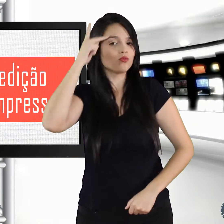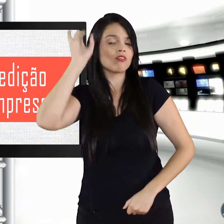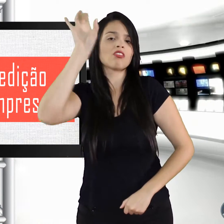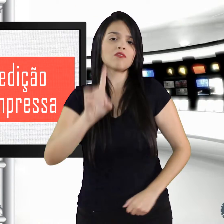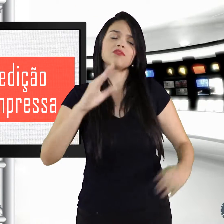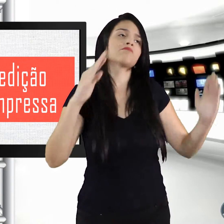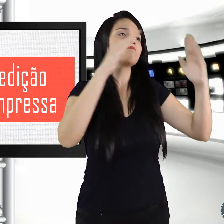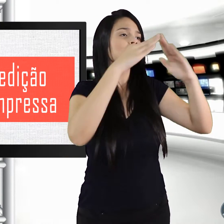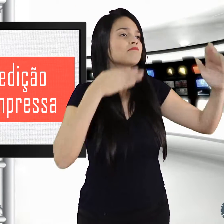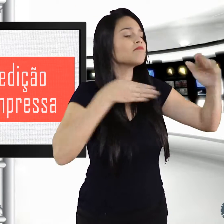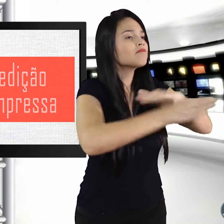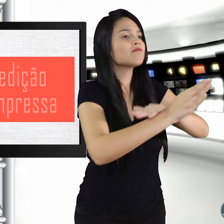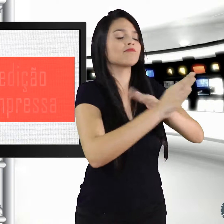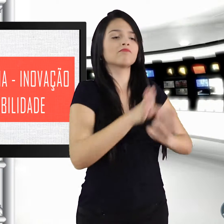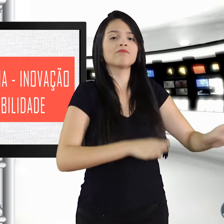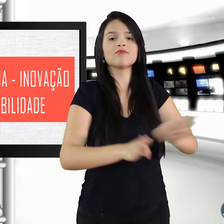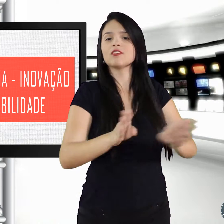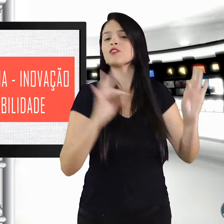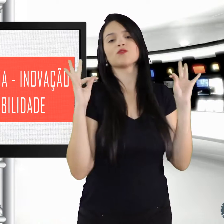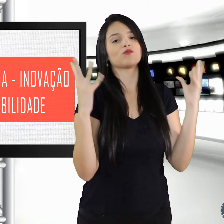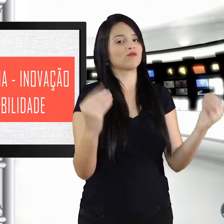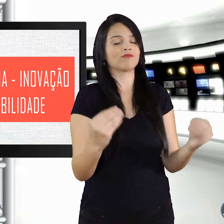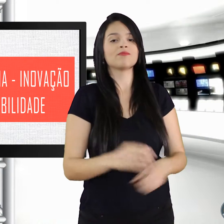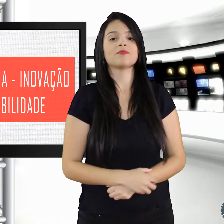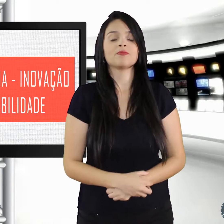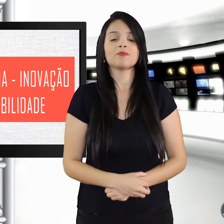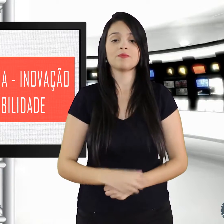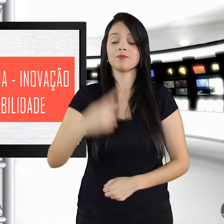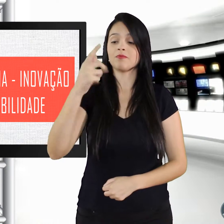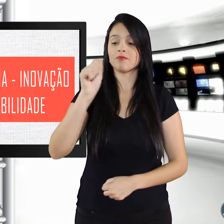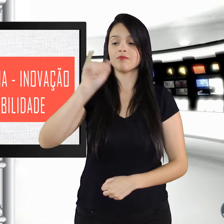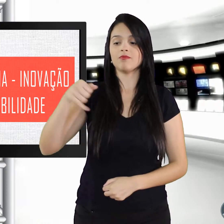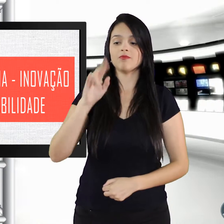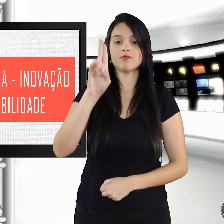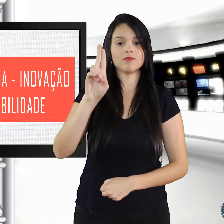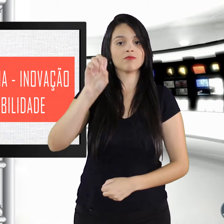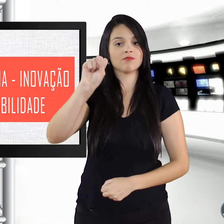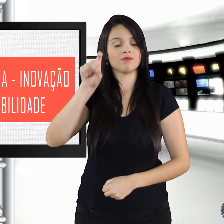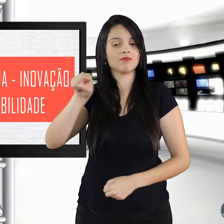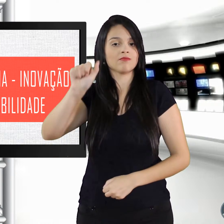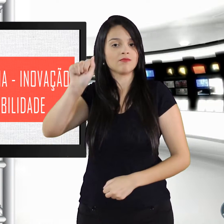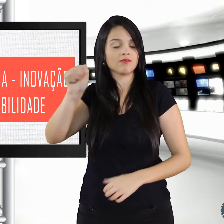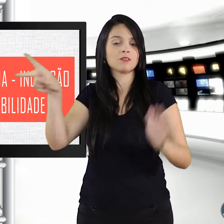construções acessíveis para todos. A Paju S.A. Engenharia, Inovação para a